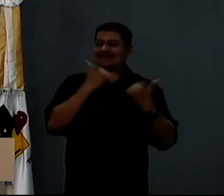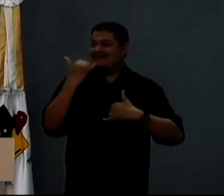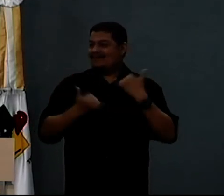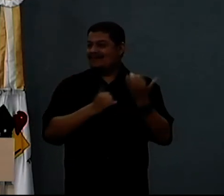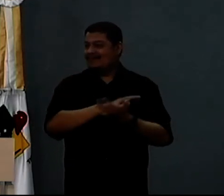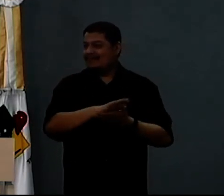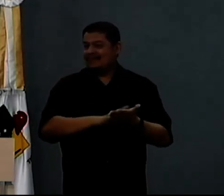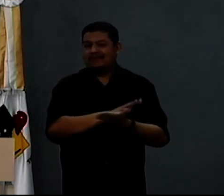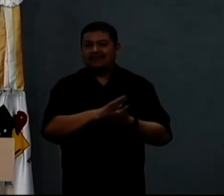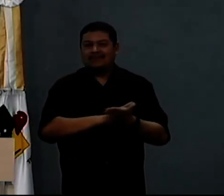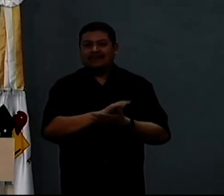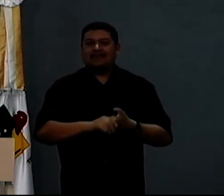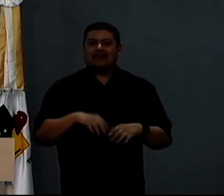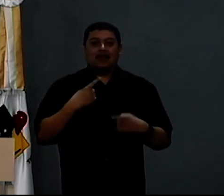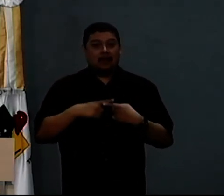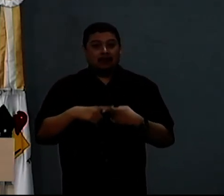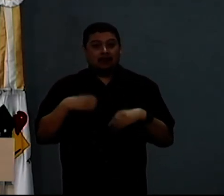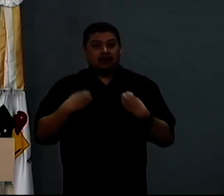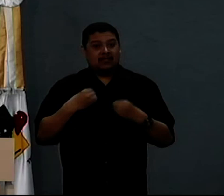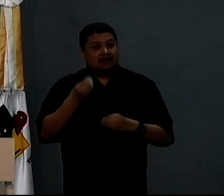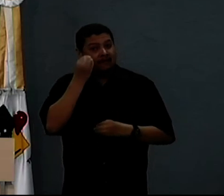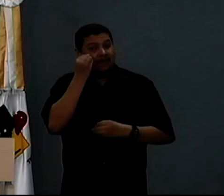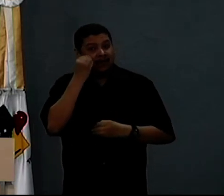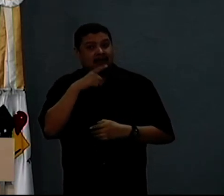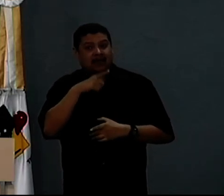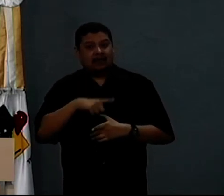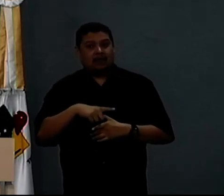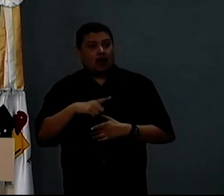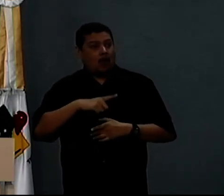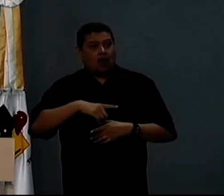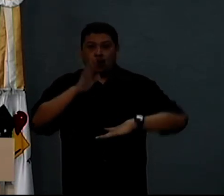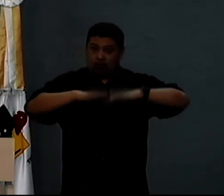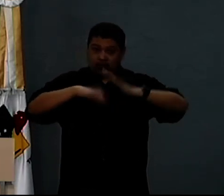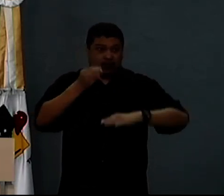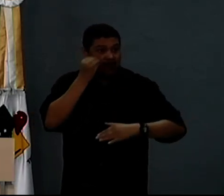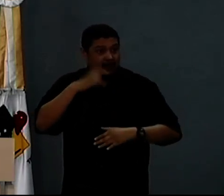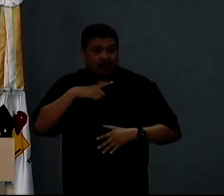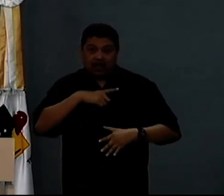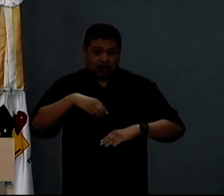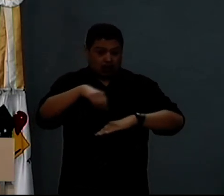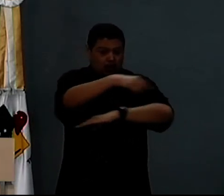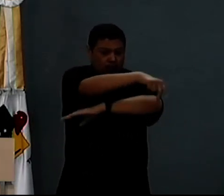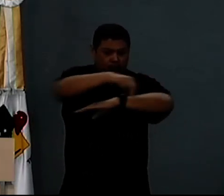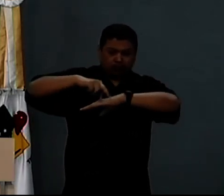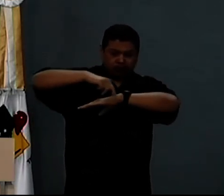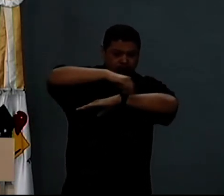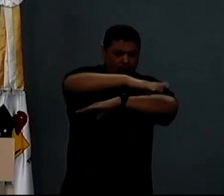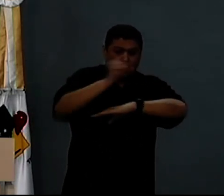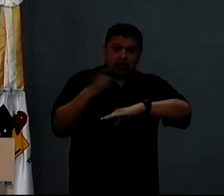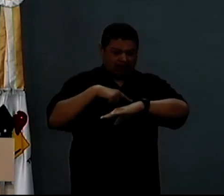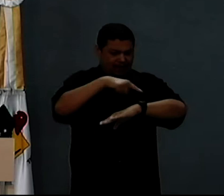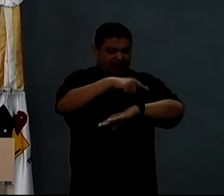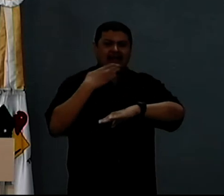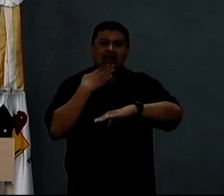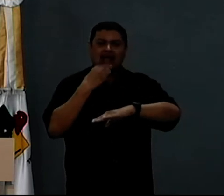retornar de novo ali e dar uma analisada toda, ver um engenheiro que possa analisar todas aquelas calçadas novas que foram feitas ali, que estão críticos,